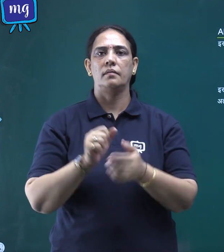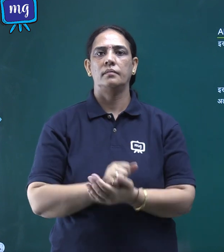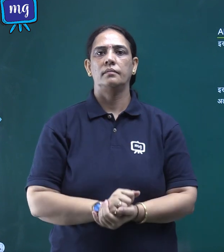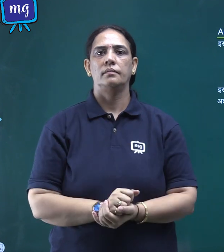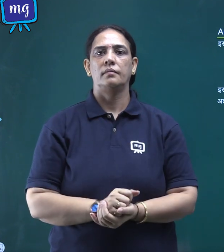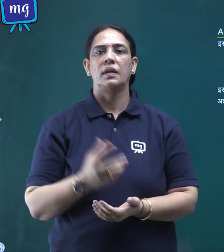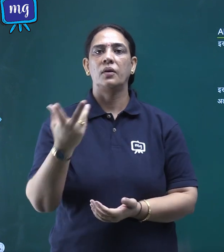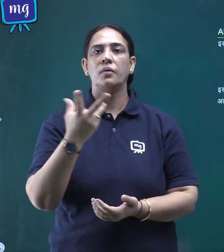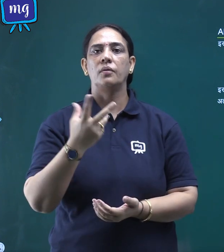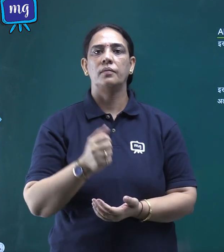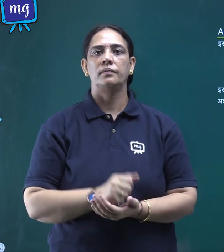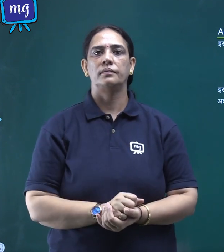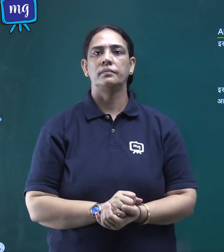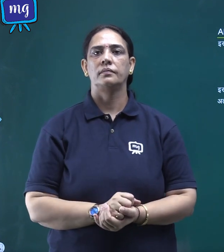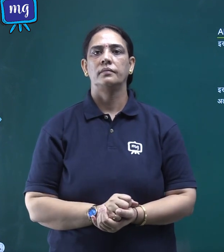क्यों?